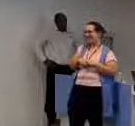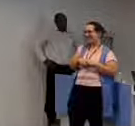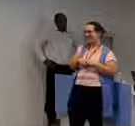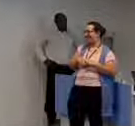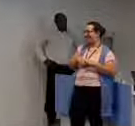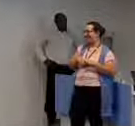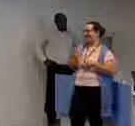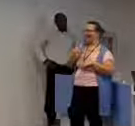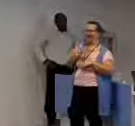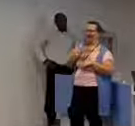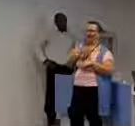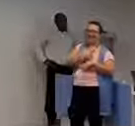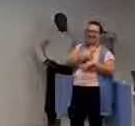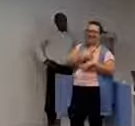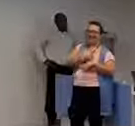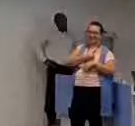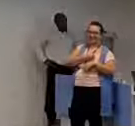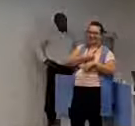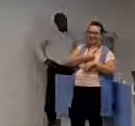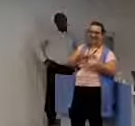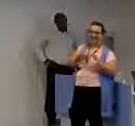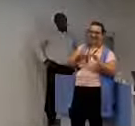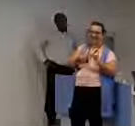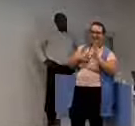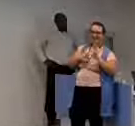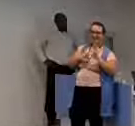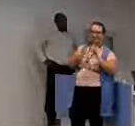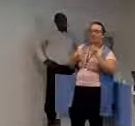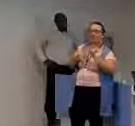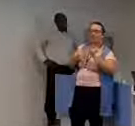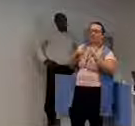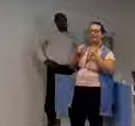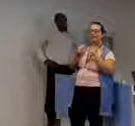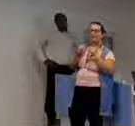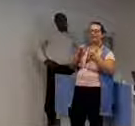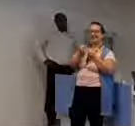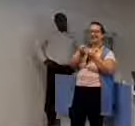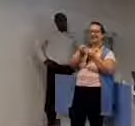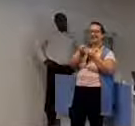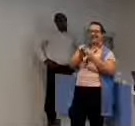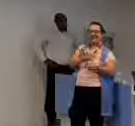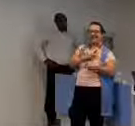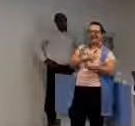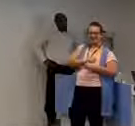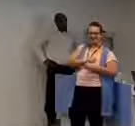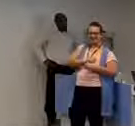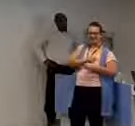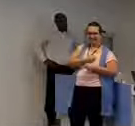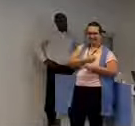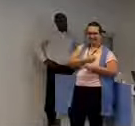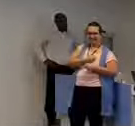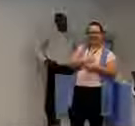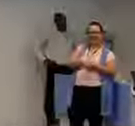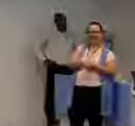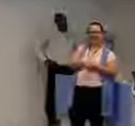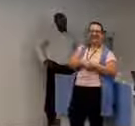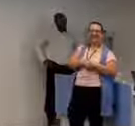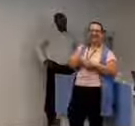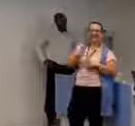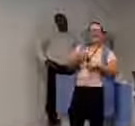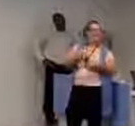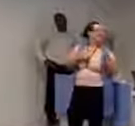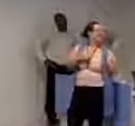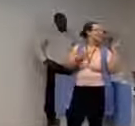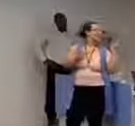Posterior a isso, eu tenho também, conforme eu estou projetando a ferramenta, eu não mostrei aqui, mas o software está constantemente checando as